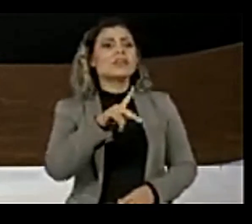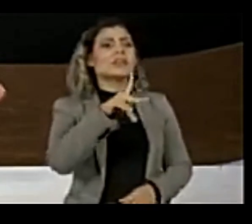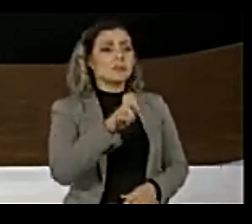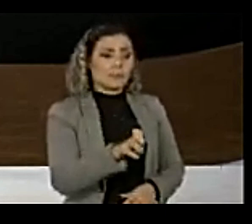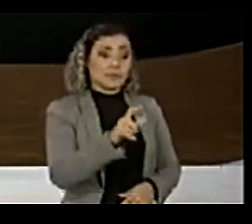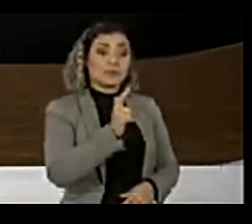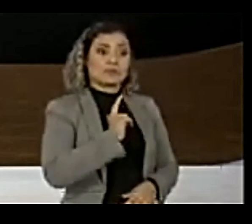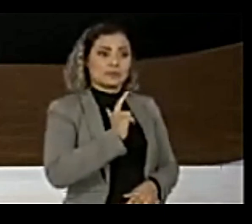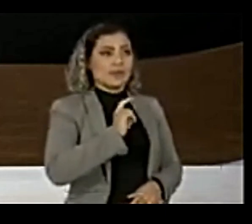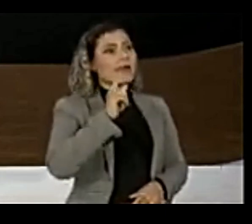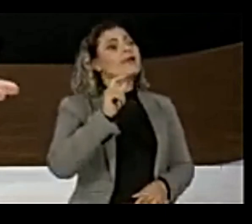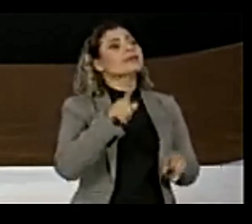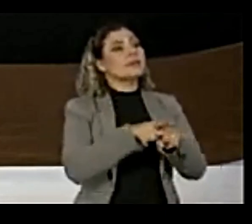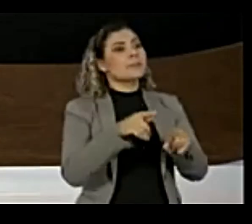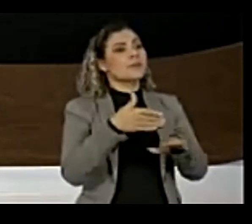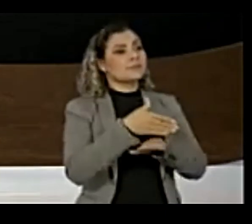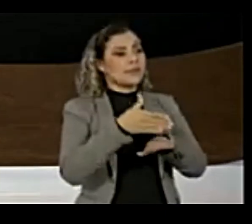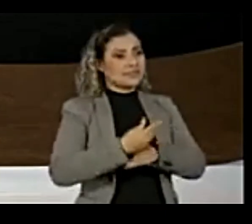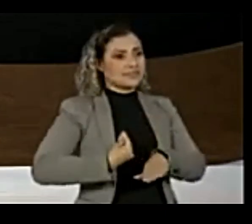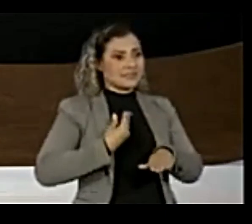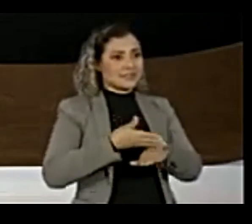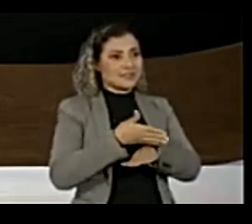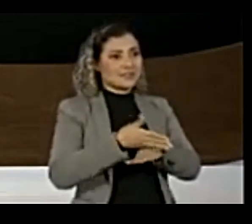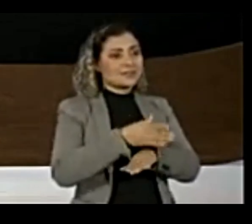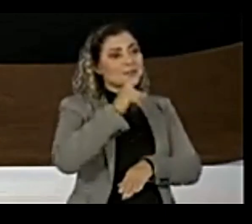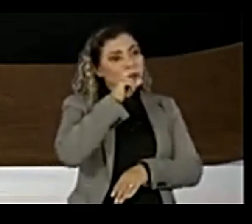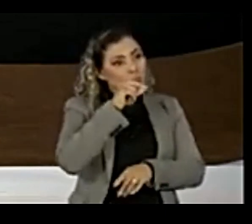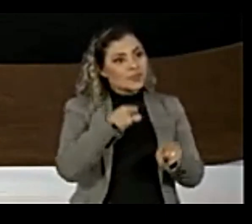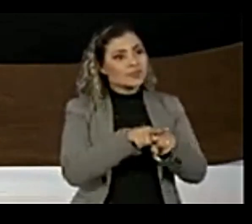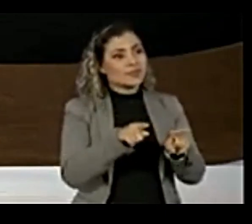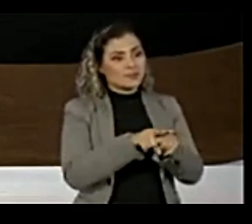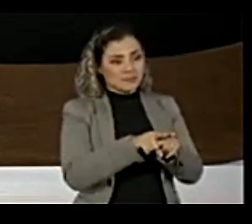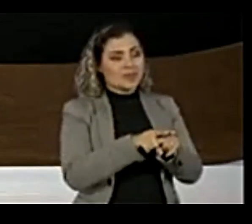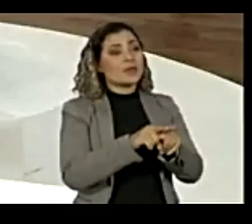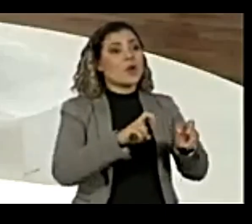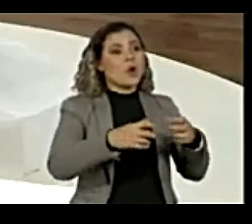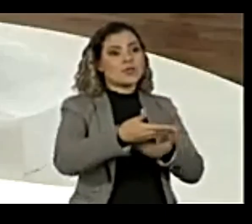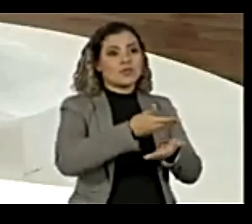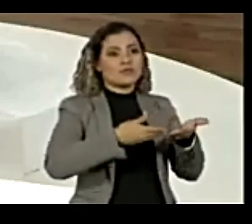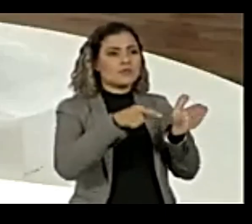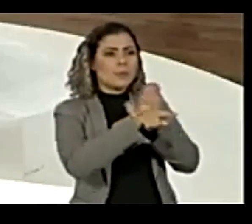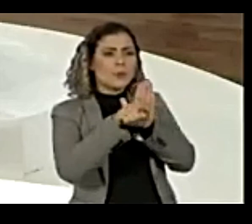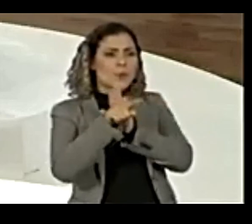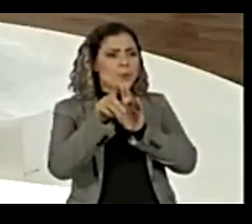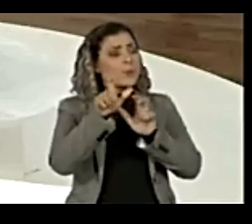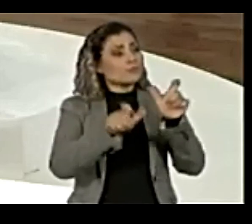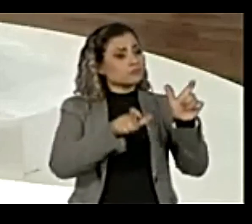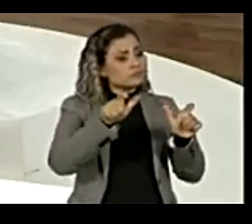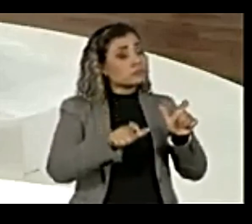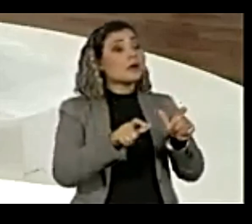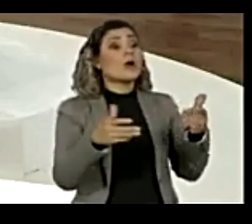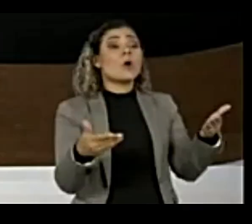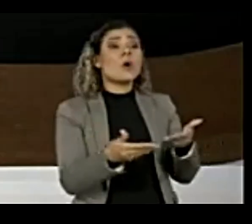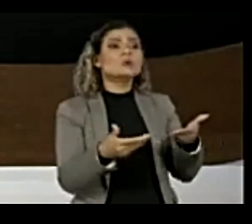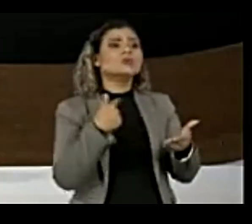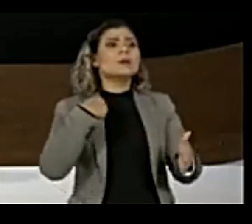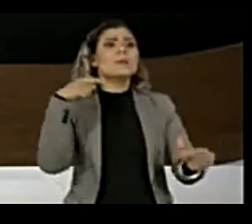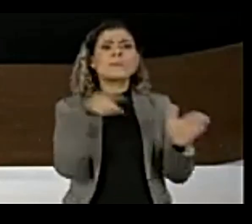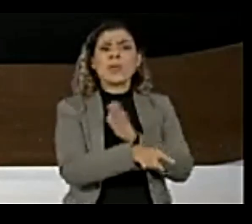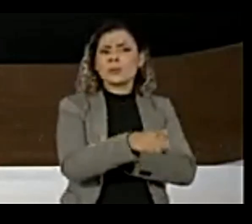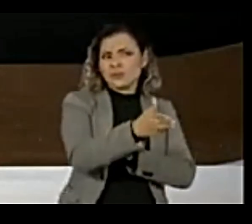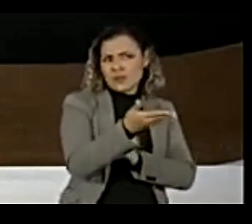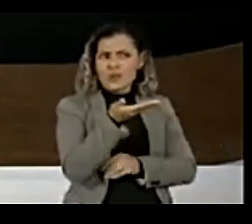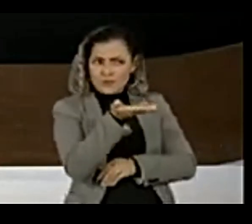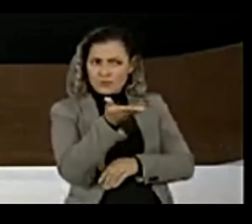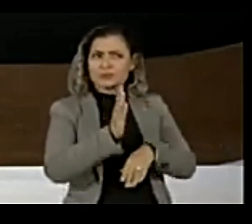Mica Lins, que participa da nossa festa no Twitter para acompanhar a Roda Viva de hoje, pergunta se você, nesse revisionismo